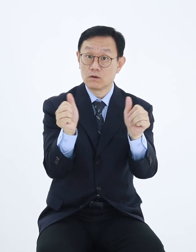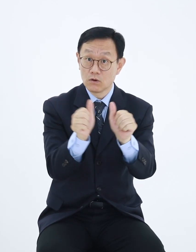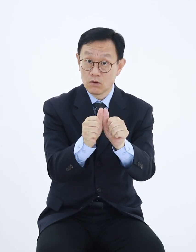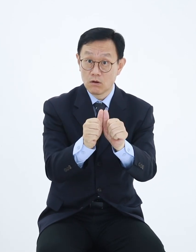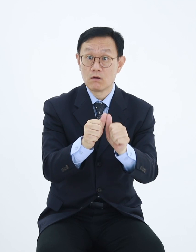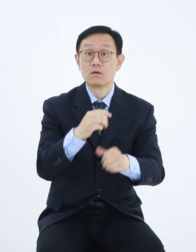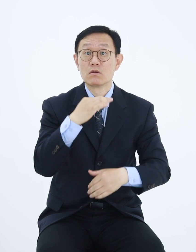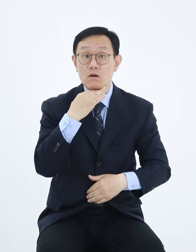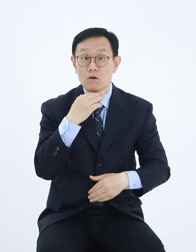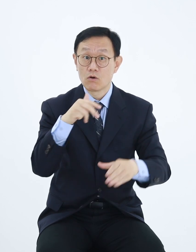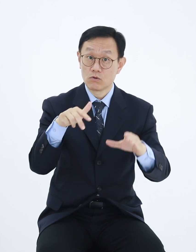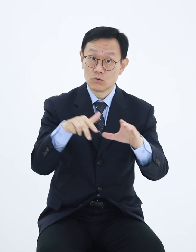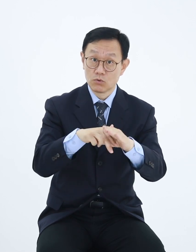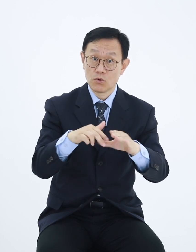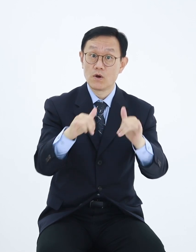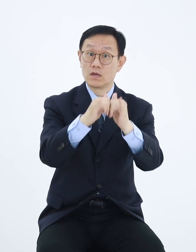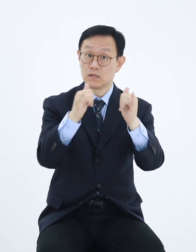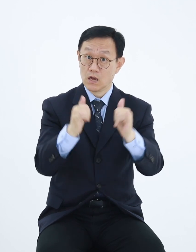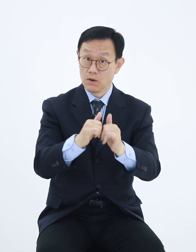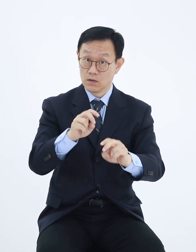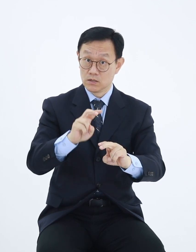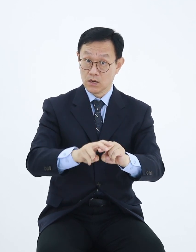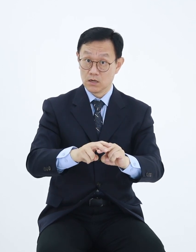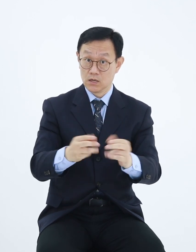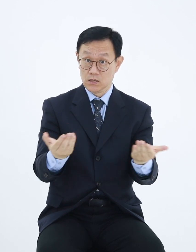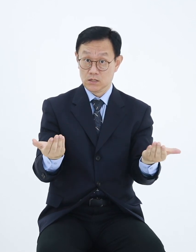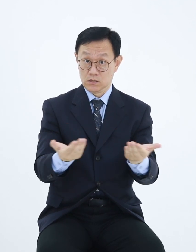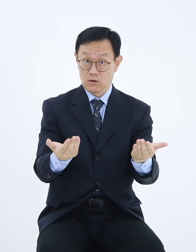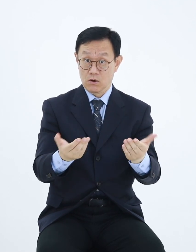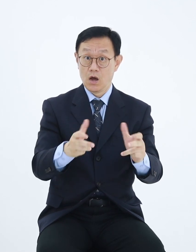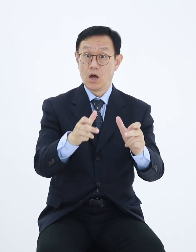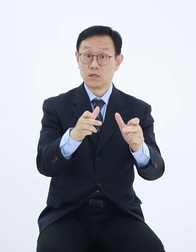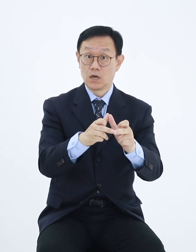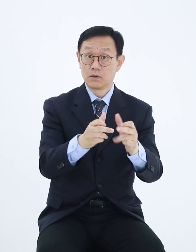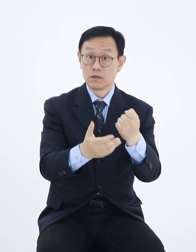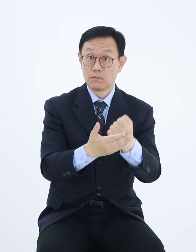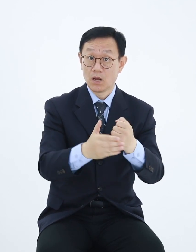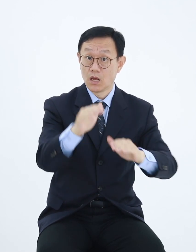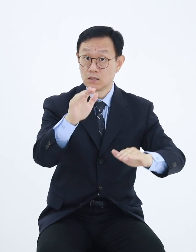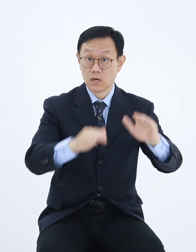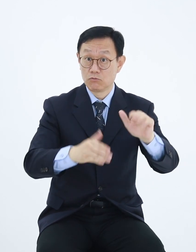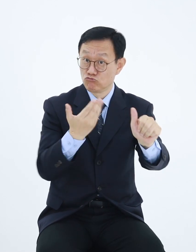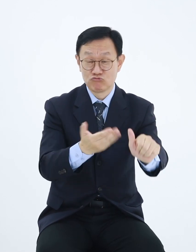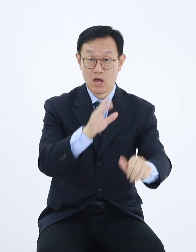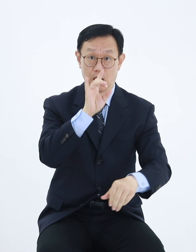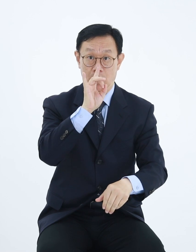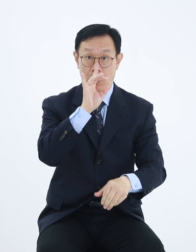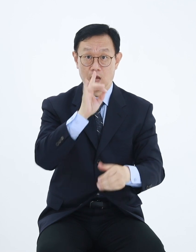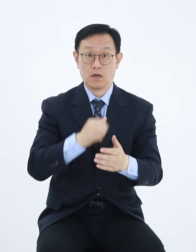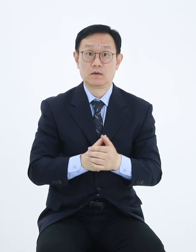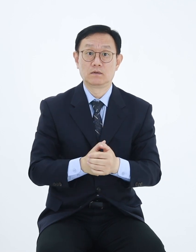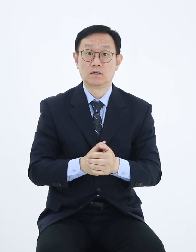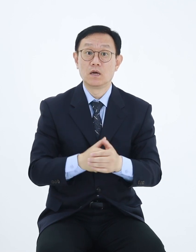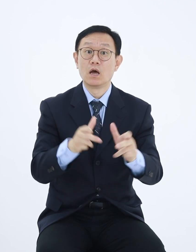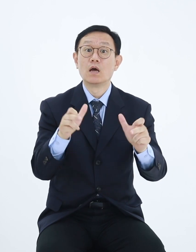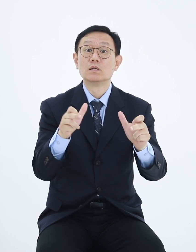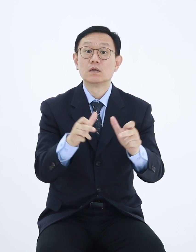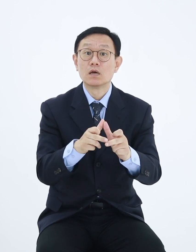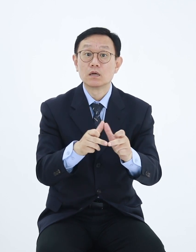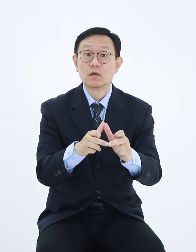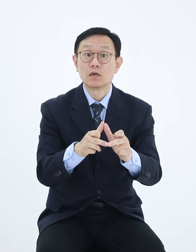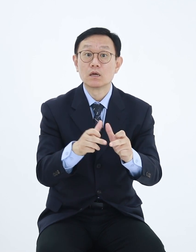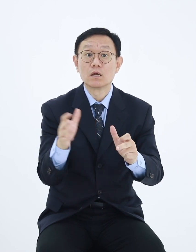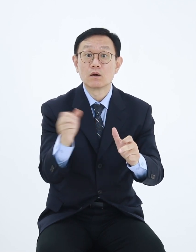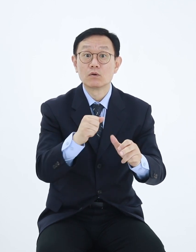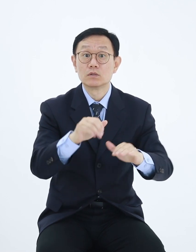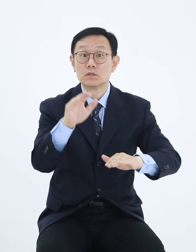연령, 종교, 사회적 신분이나 직업, 장애로 인해 차별받아서는 안 됩니다. 장애로 인한